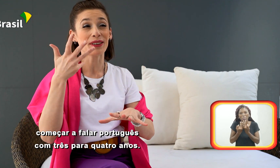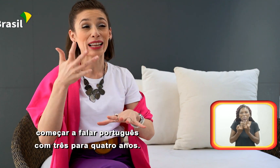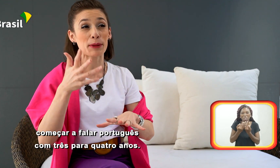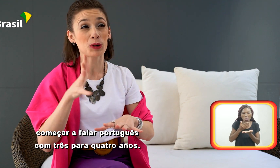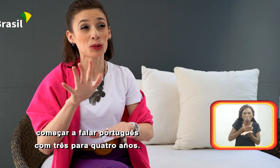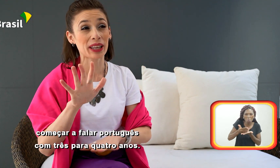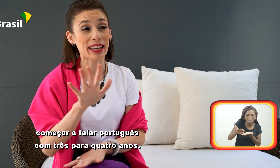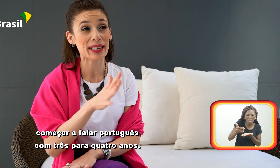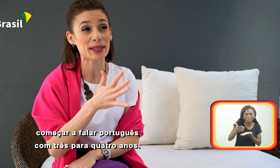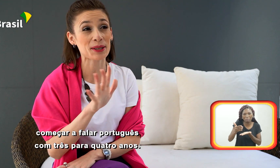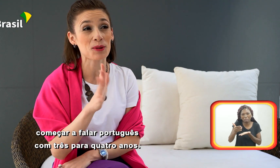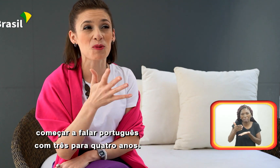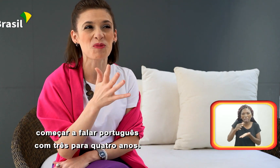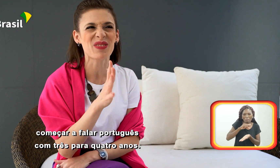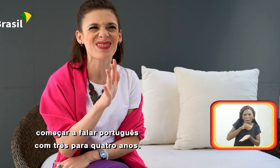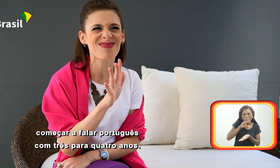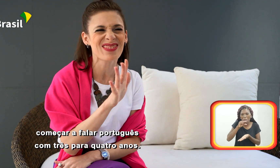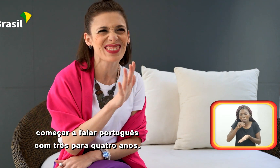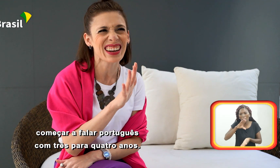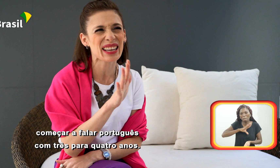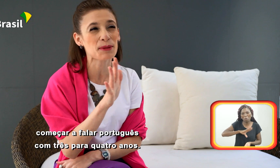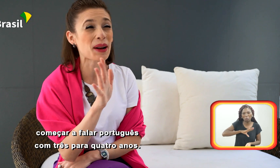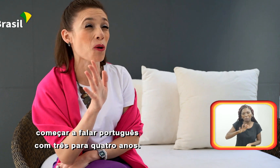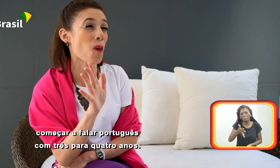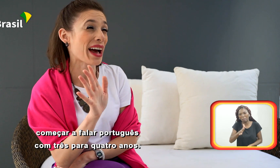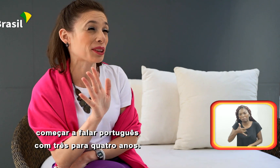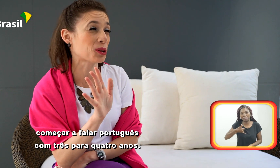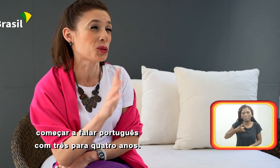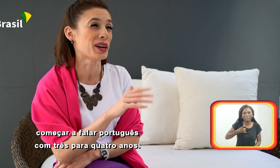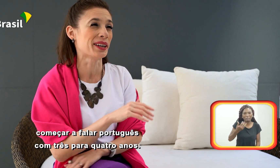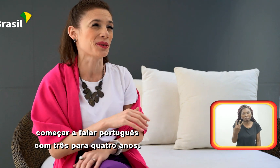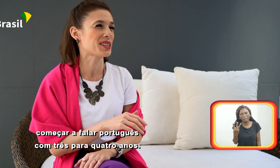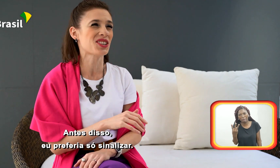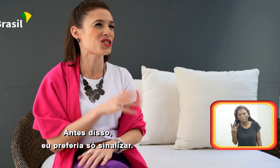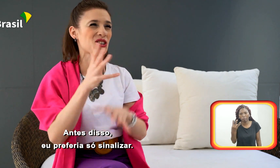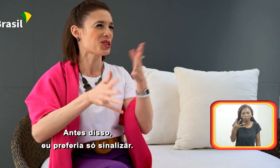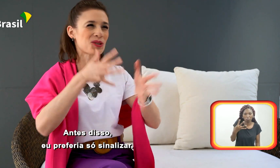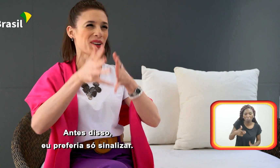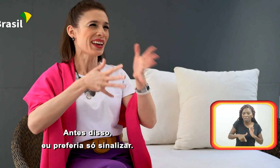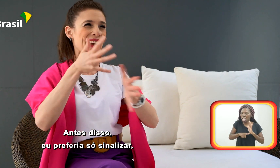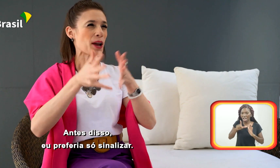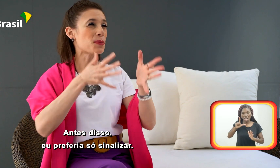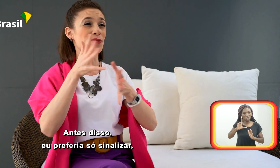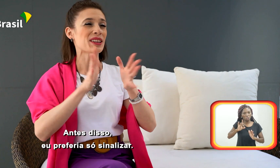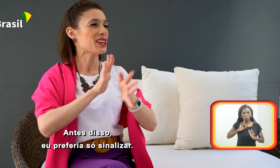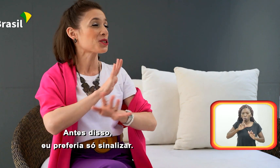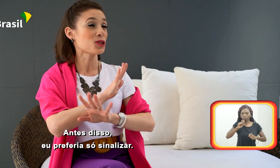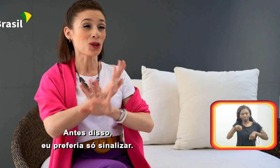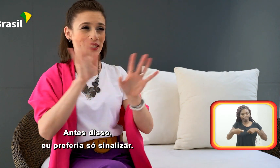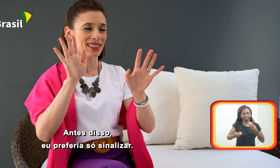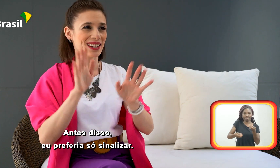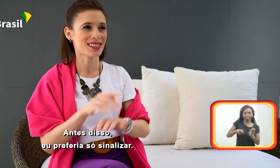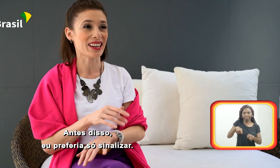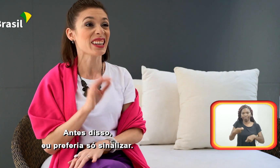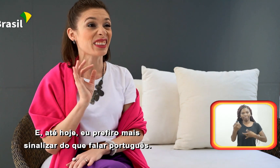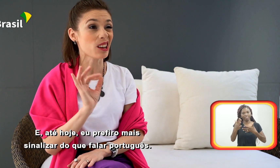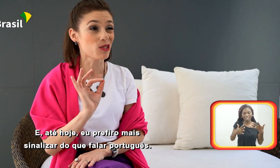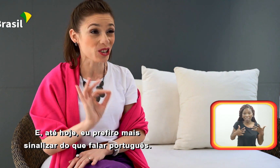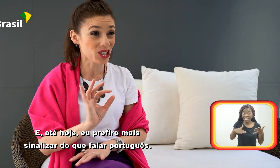falar português com 3 para 4 anos. Antes disso, eu preferia só sinalizar. E até hoje,